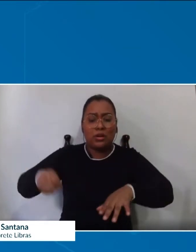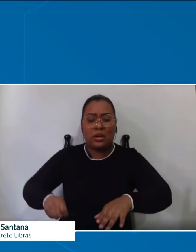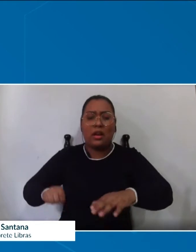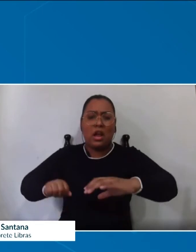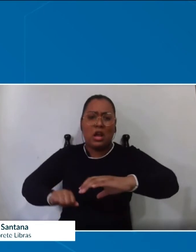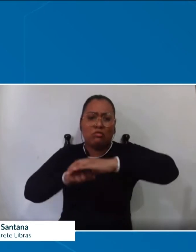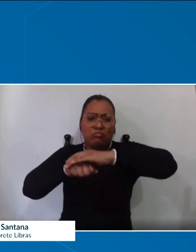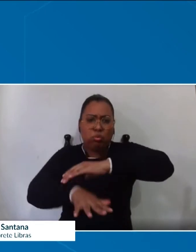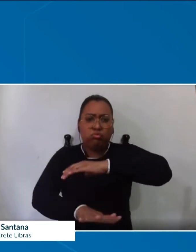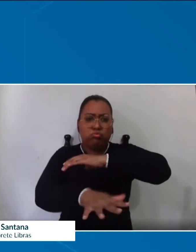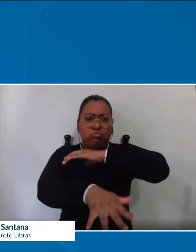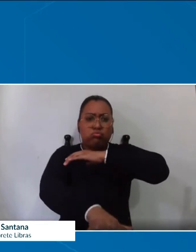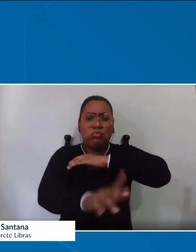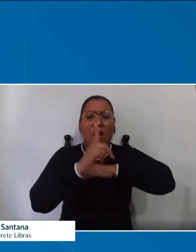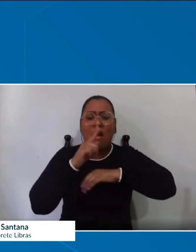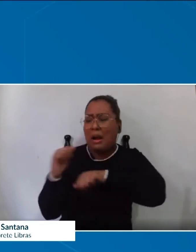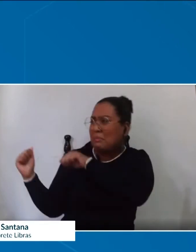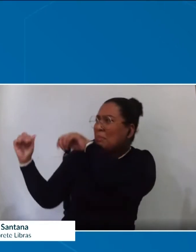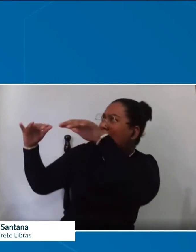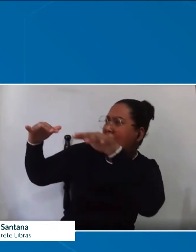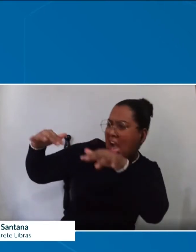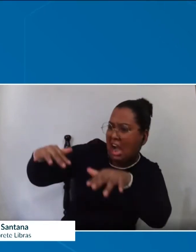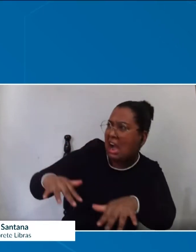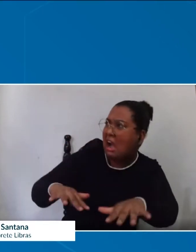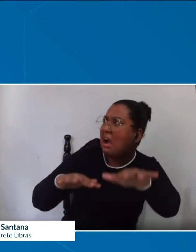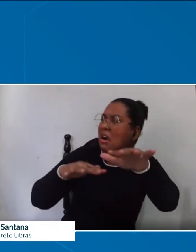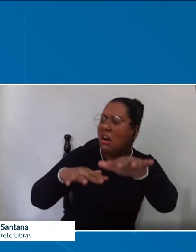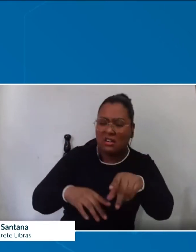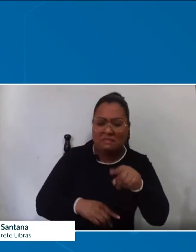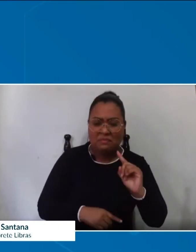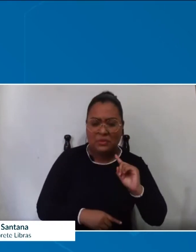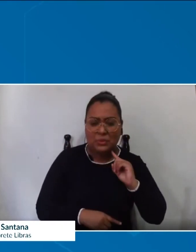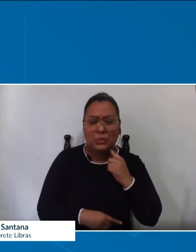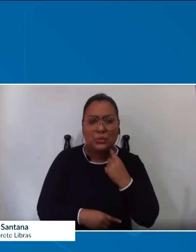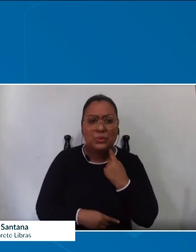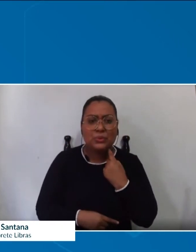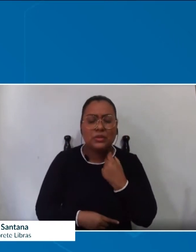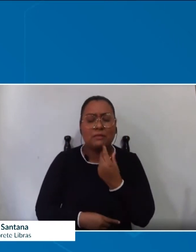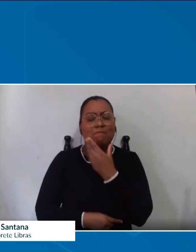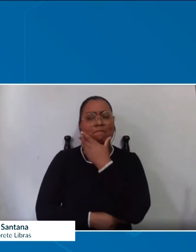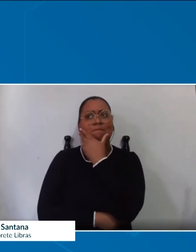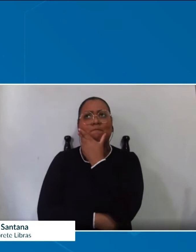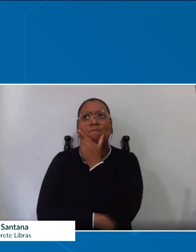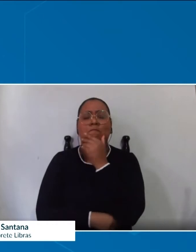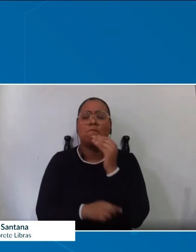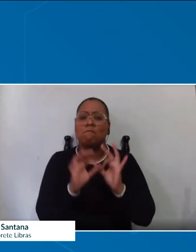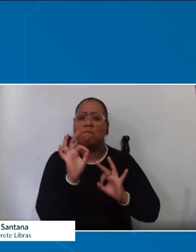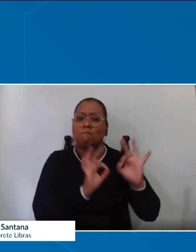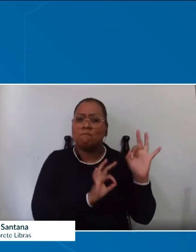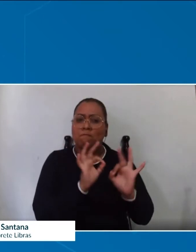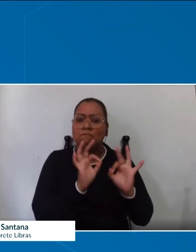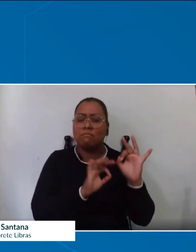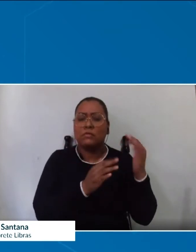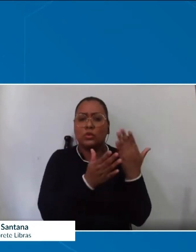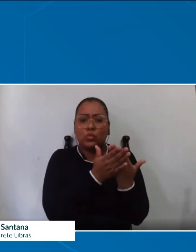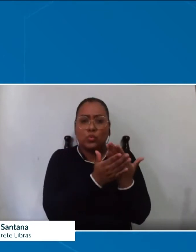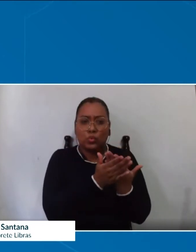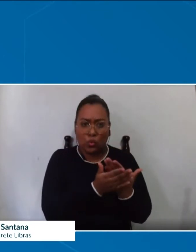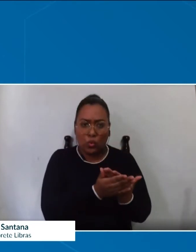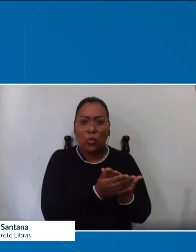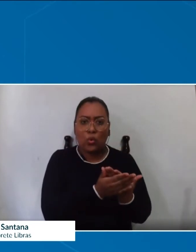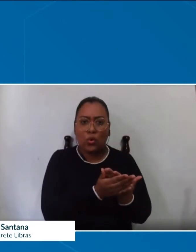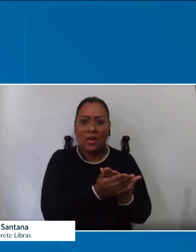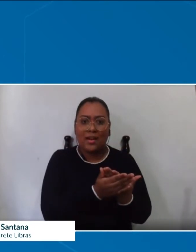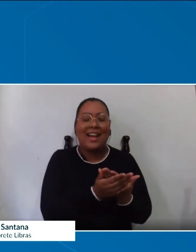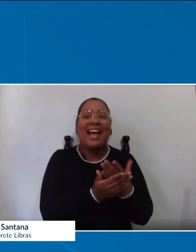e era um problema ambiental. E aí nós criamos uma metodologia, a gente, na verdade, estudou isso, que